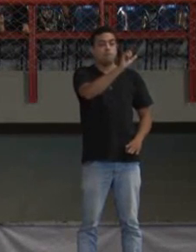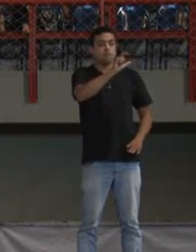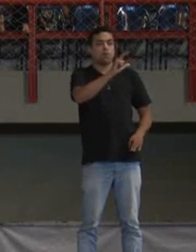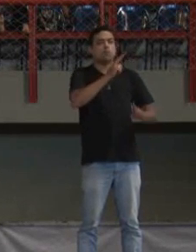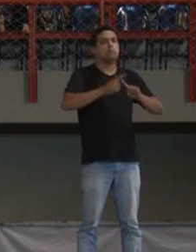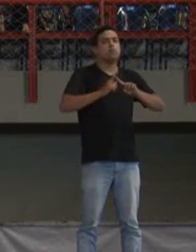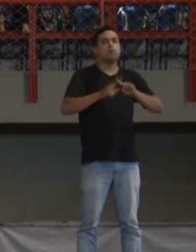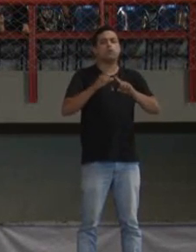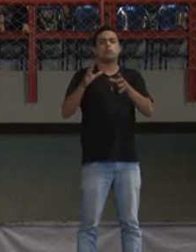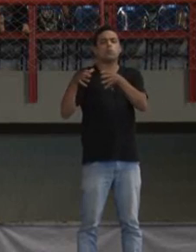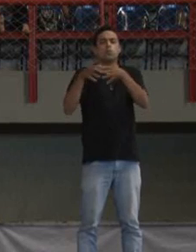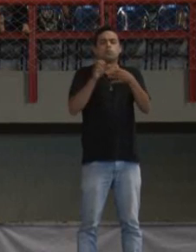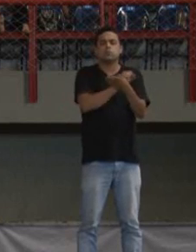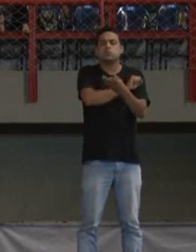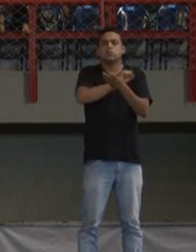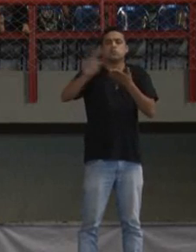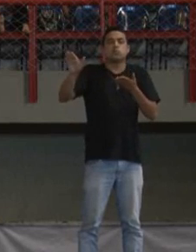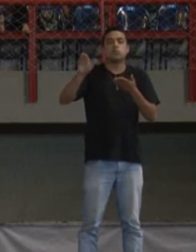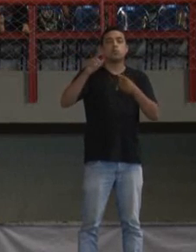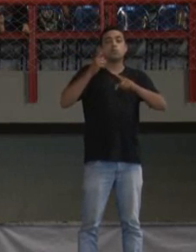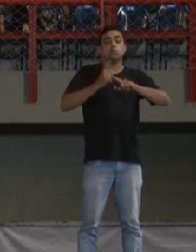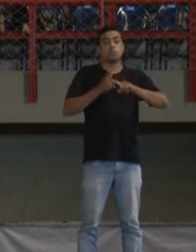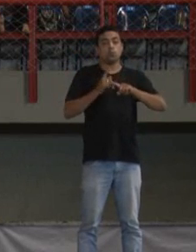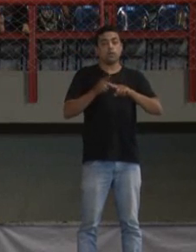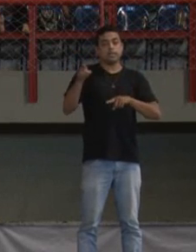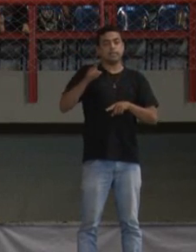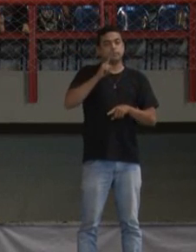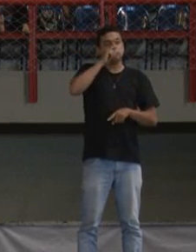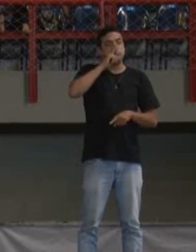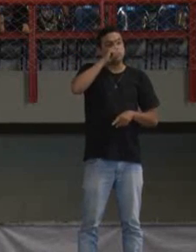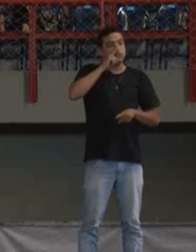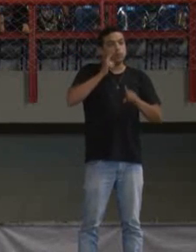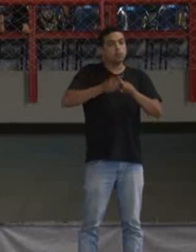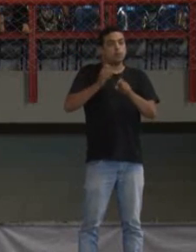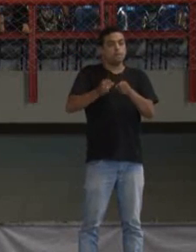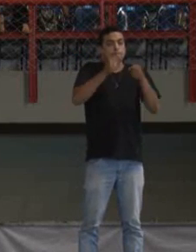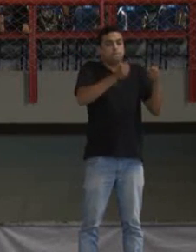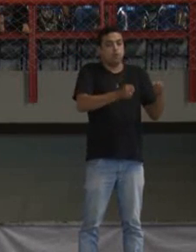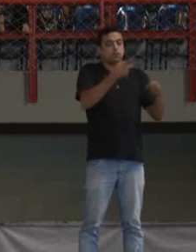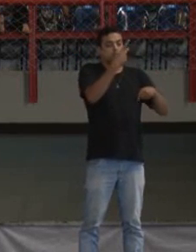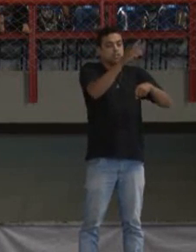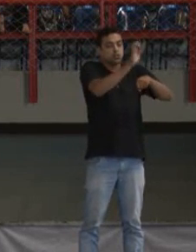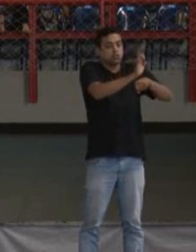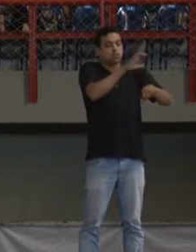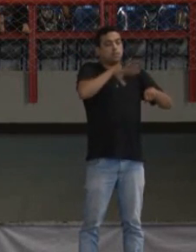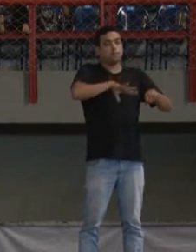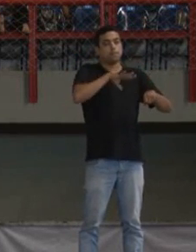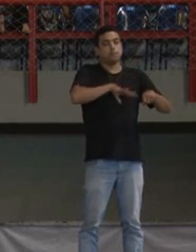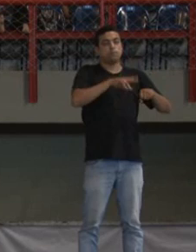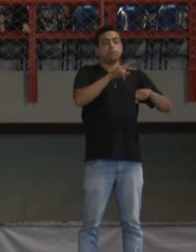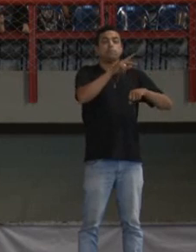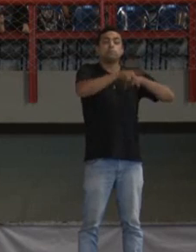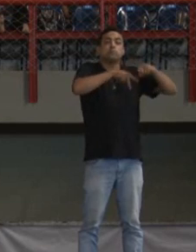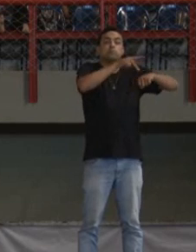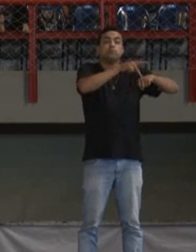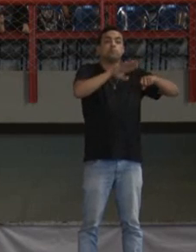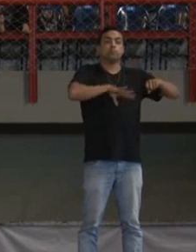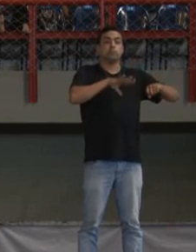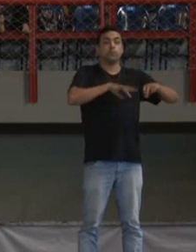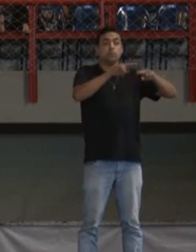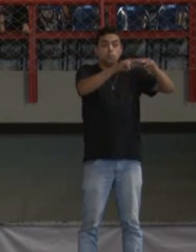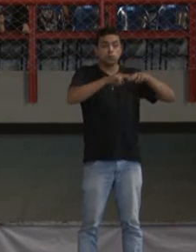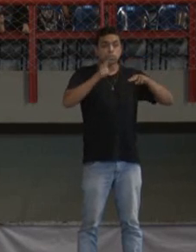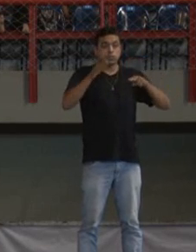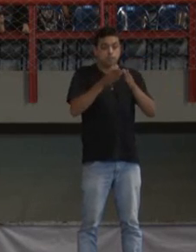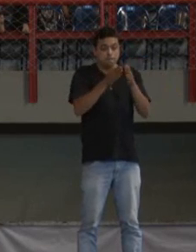jesuítas foram expulsos? O seu poder estava ameaçando a autoridade do próprio Estado português. E naquele período, já